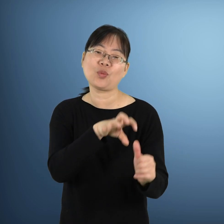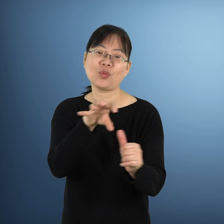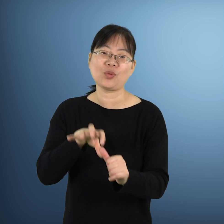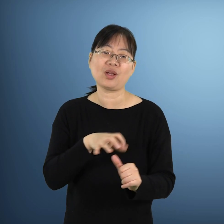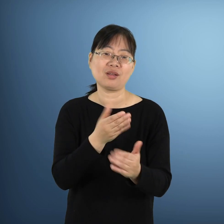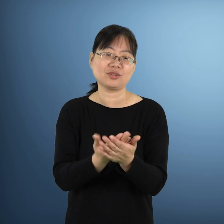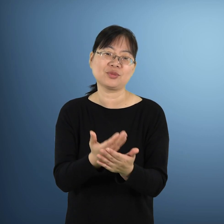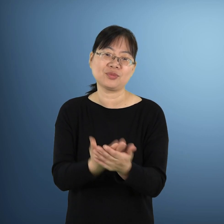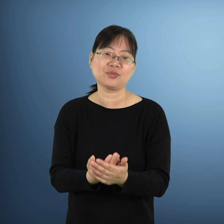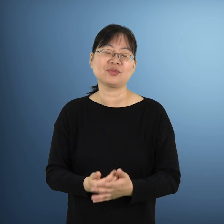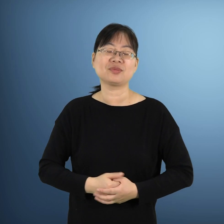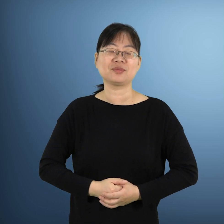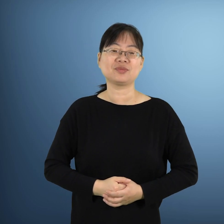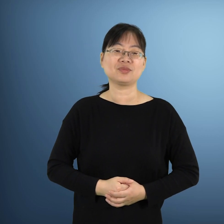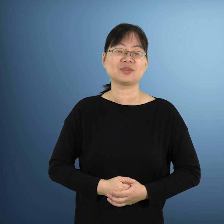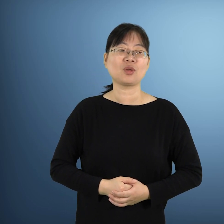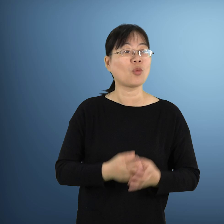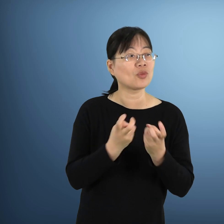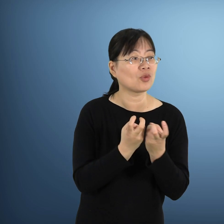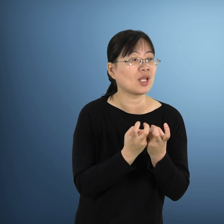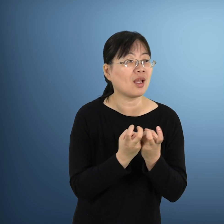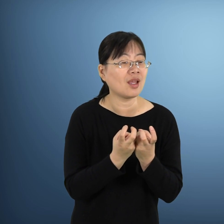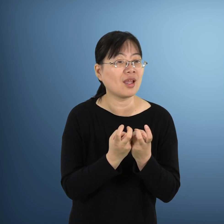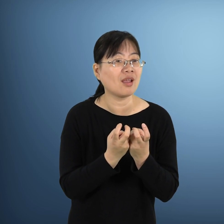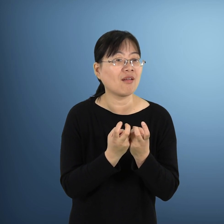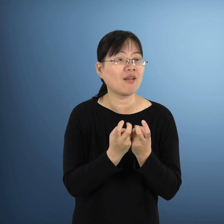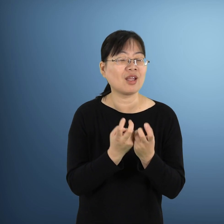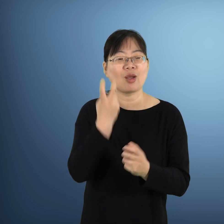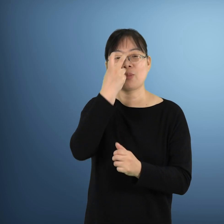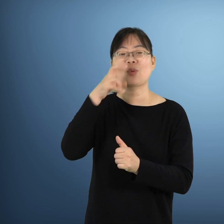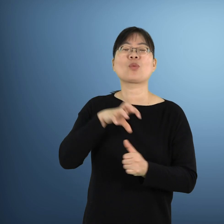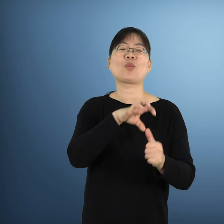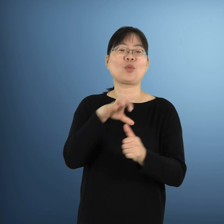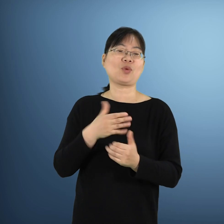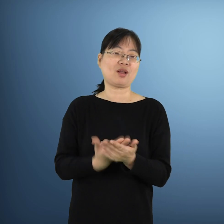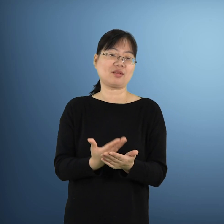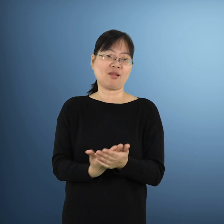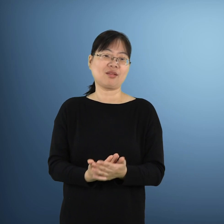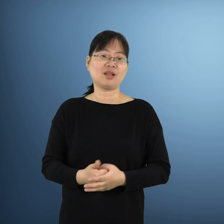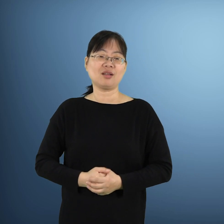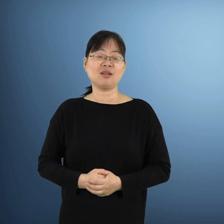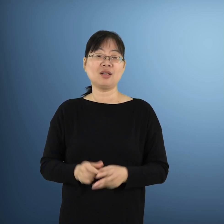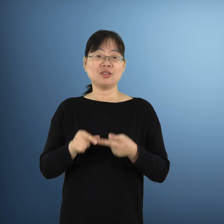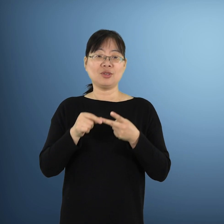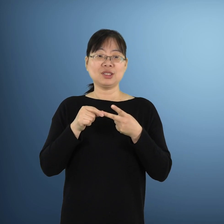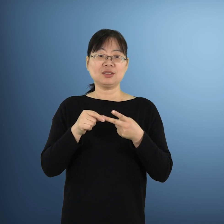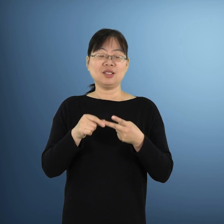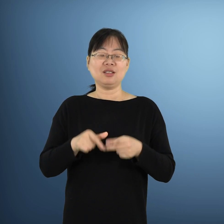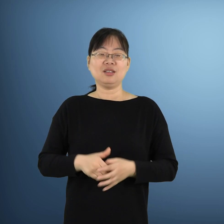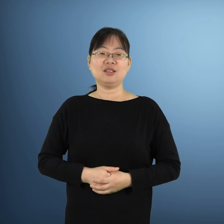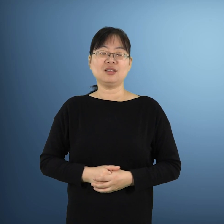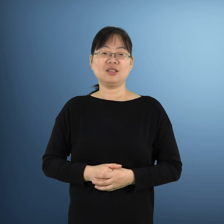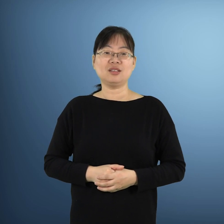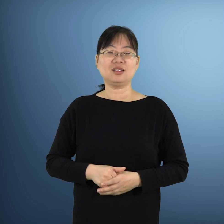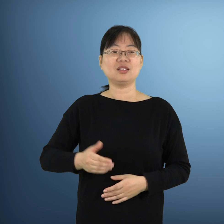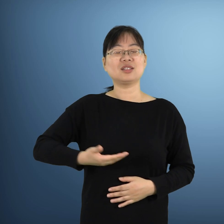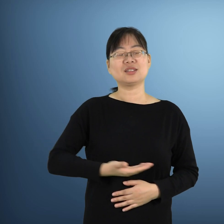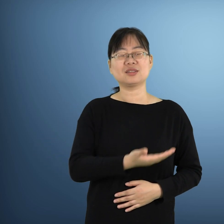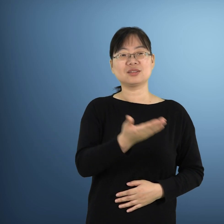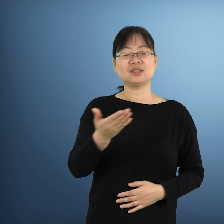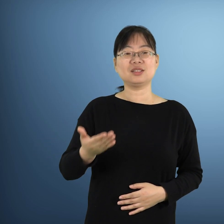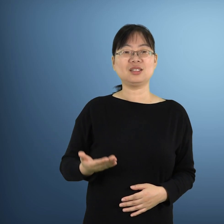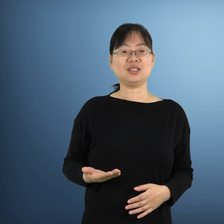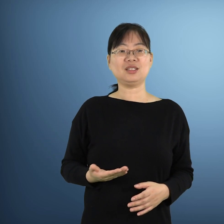주십시오. 이걸 기도해요. 그들을 어떻게 해달라고요? 보호해 주십시오. 그리고 두 번째 기도 제목이